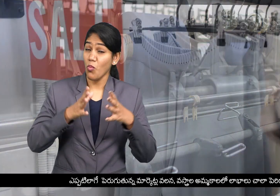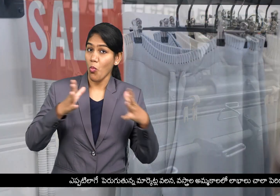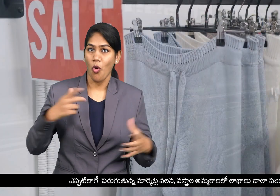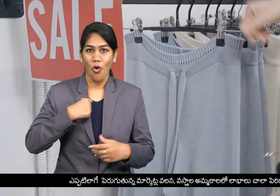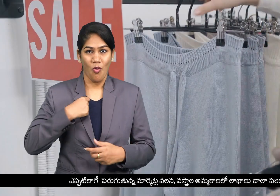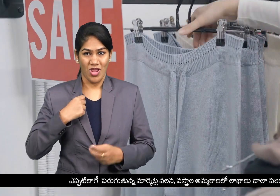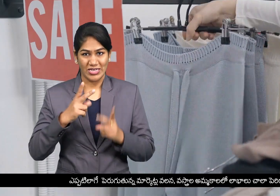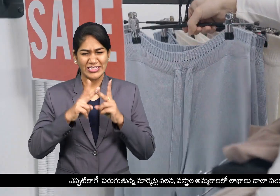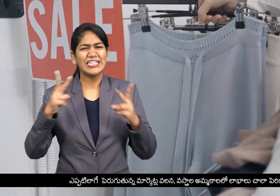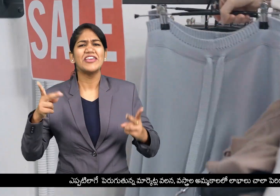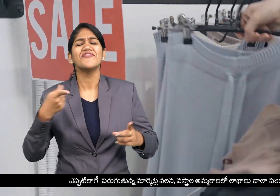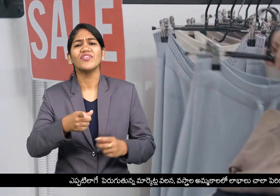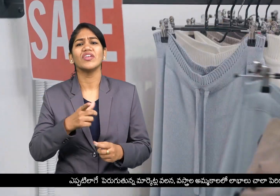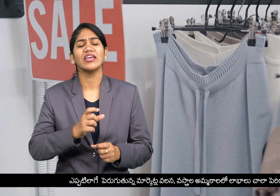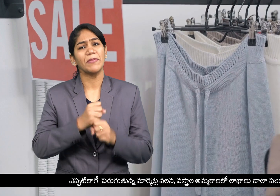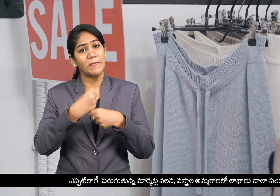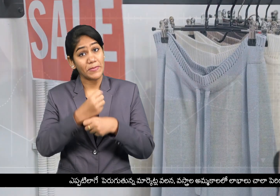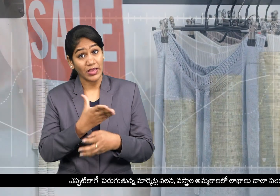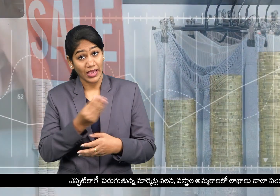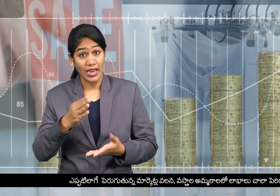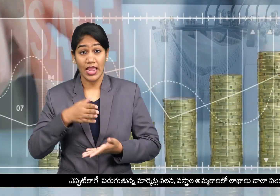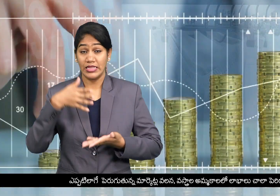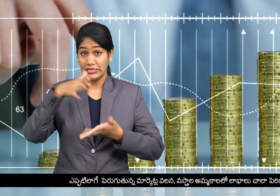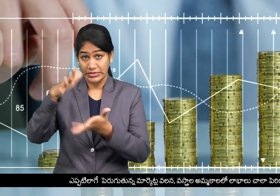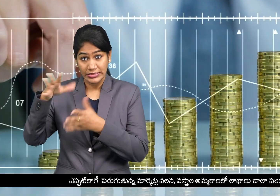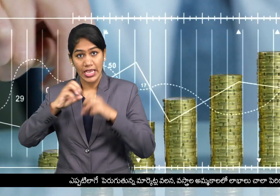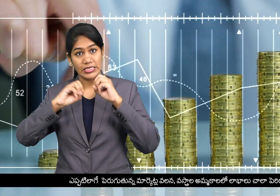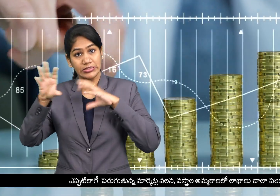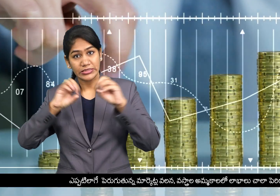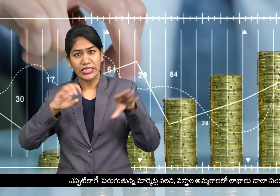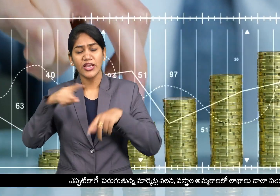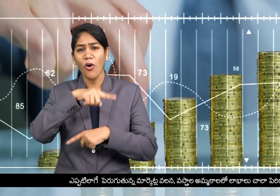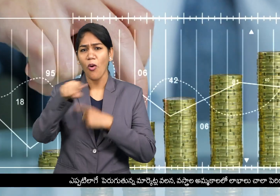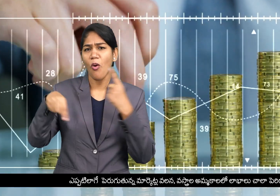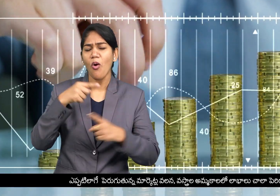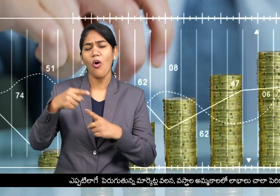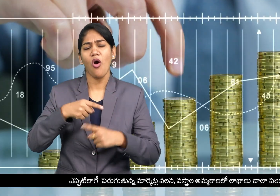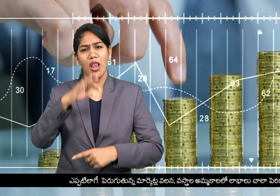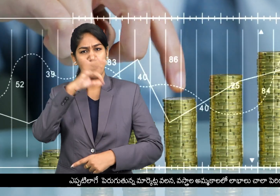ఎప్పట్లాగే పెరుగుతున్న మార్కెట్ల వలన వస్త్రాల అమ్మకాలలో లాభాలు చాలా పెరిగాయి.